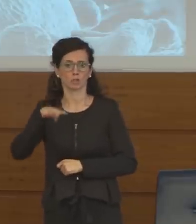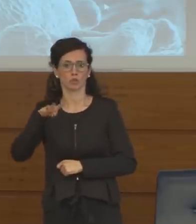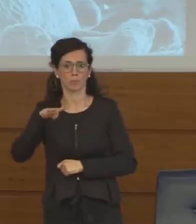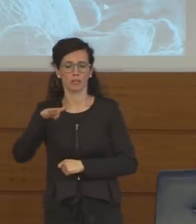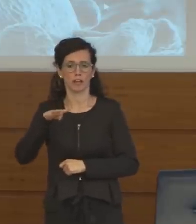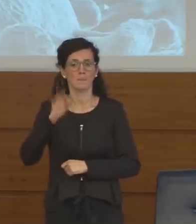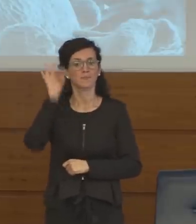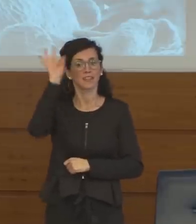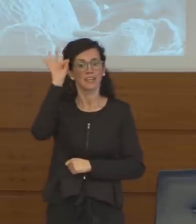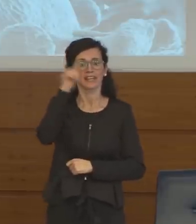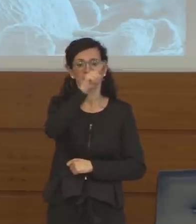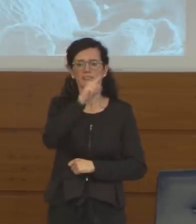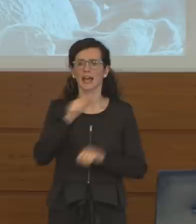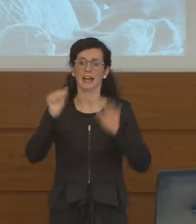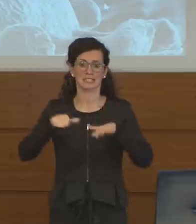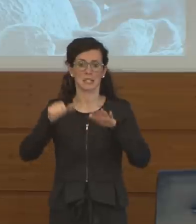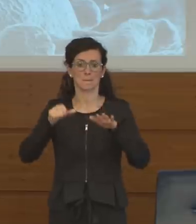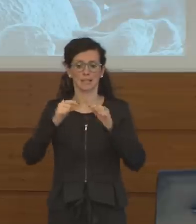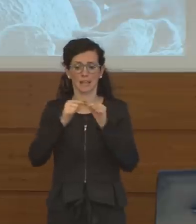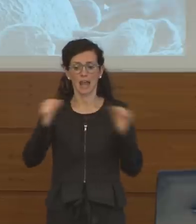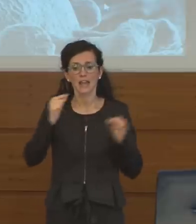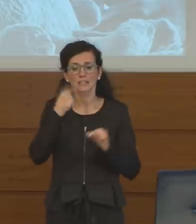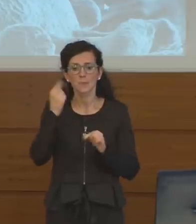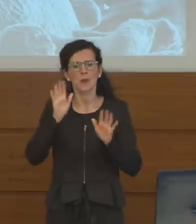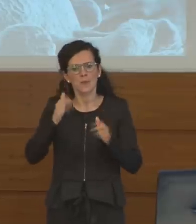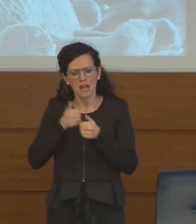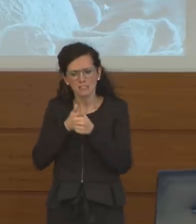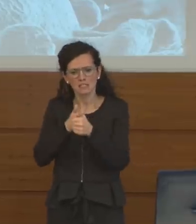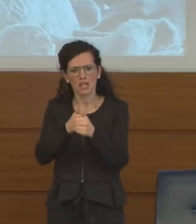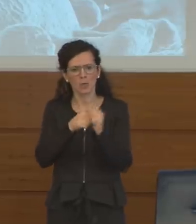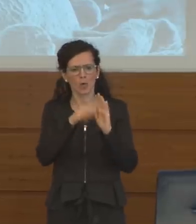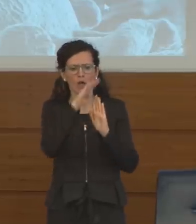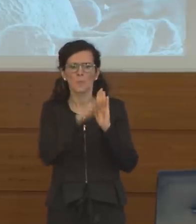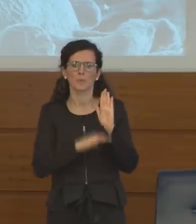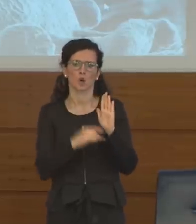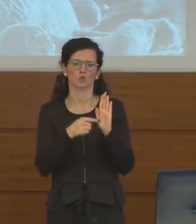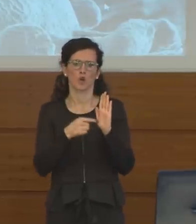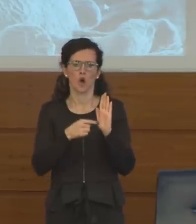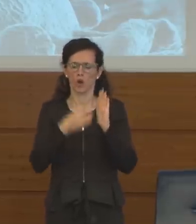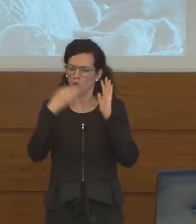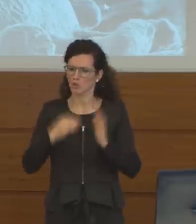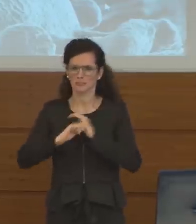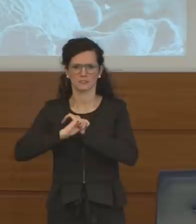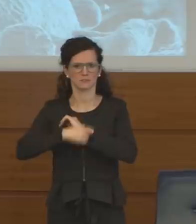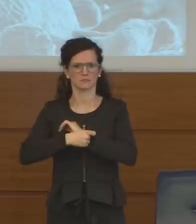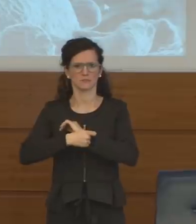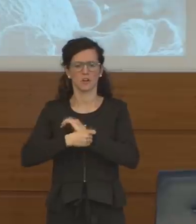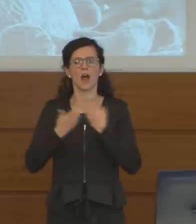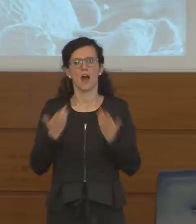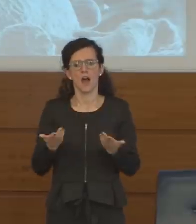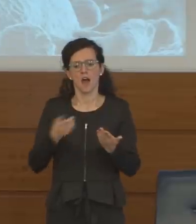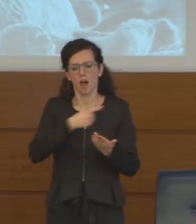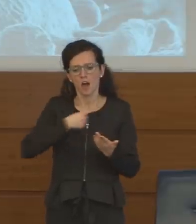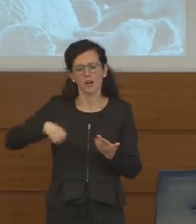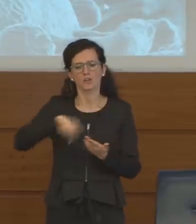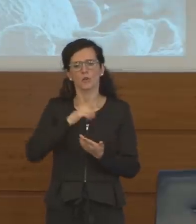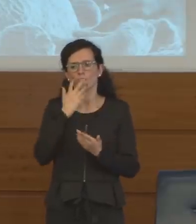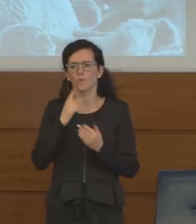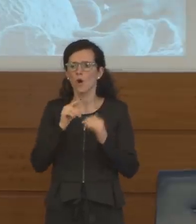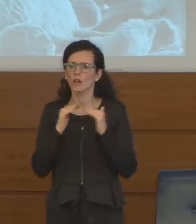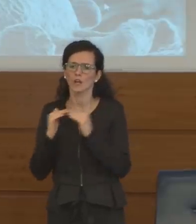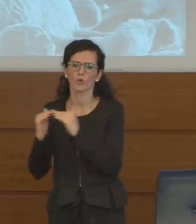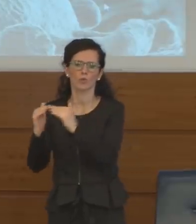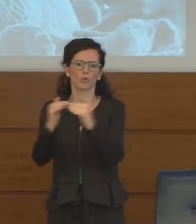con una metodologia diversa, ne ha fatti 6.000, ma ha seguito un protocollo estremamente rigoroso. È quello che stiamo cercando di ricondurre all'unitarietà.